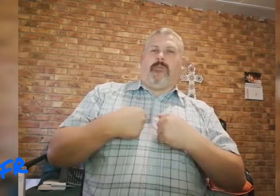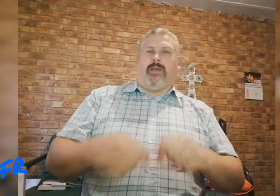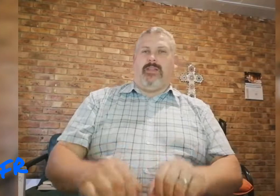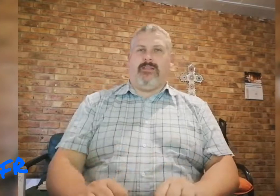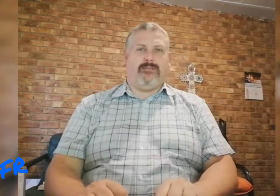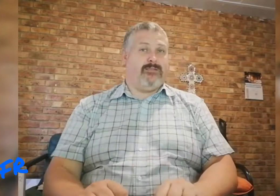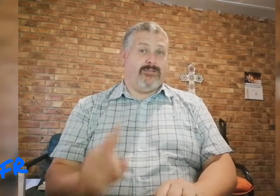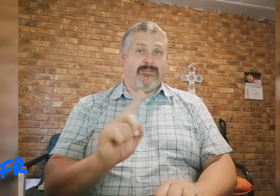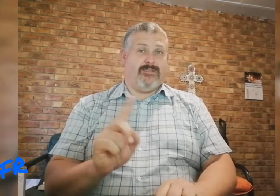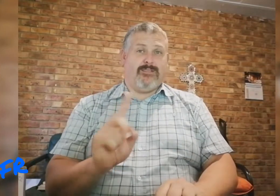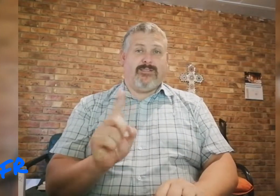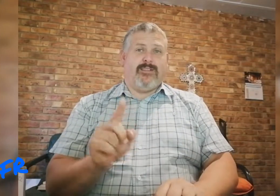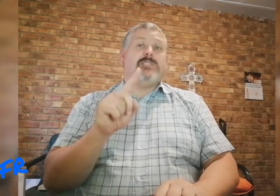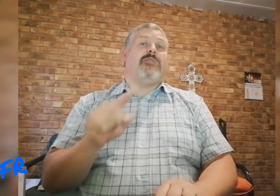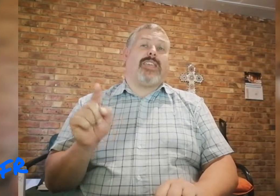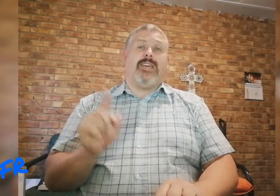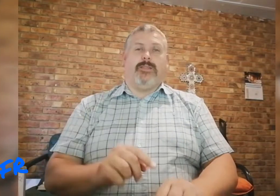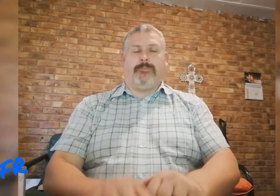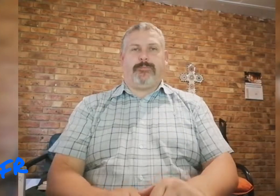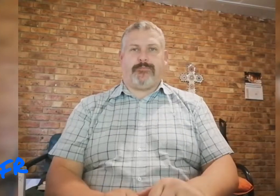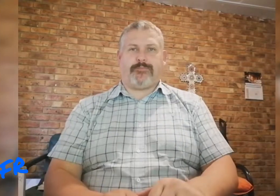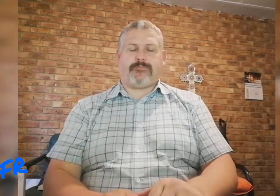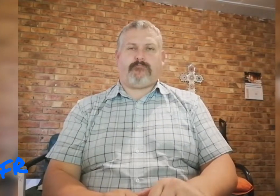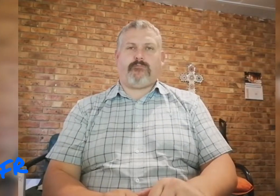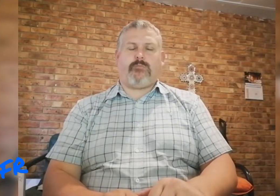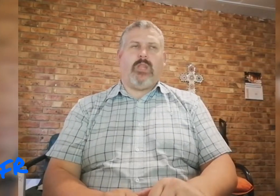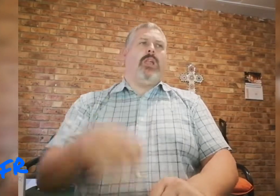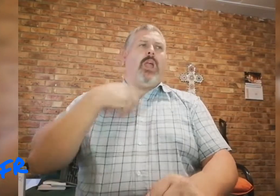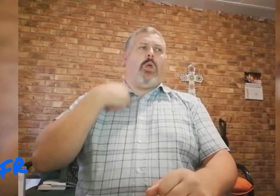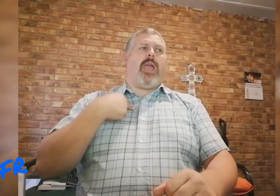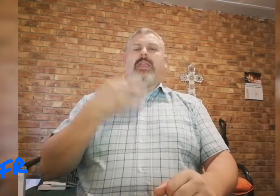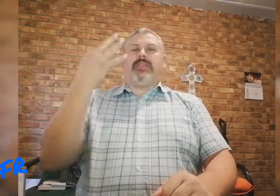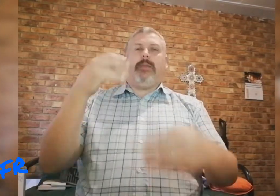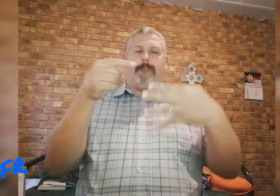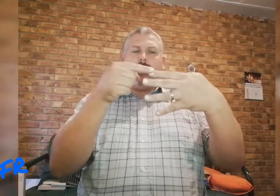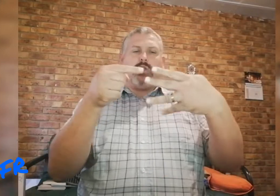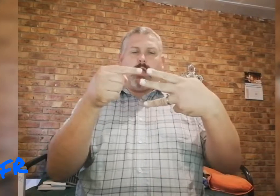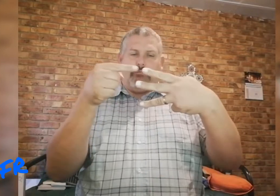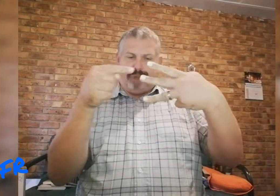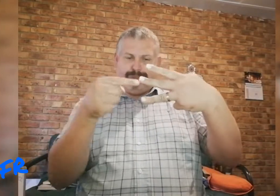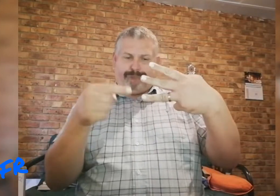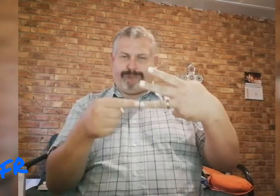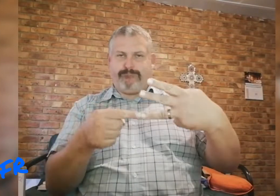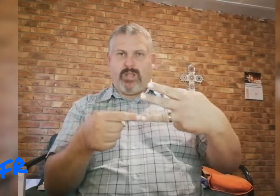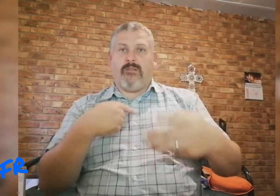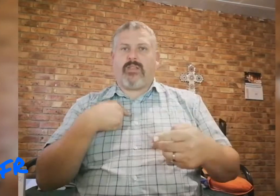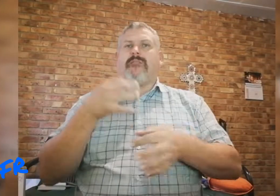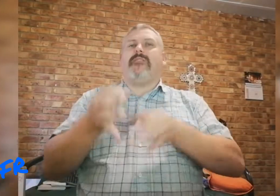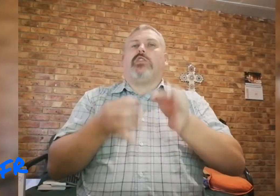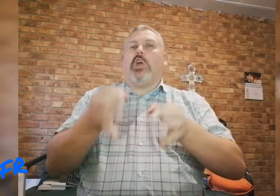my. Is verkeerd. Nou ek het tydpunte te